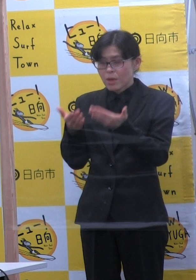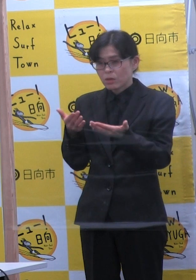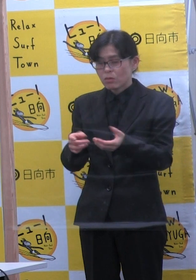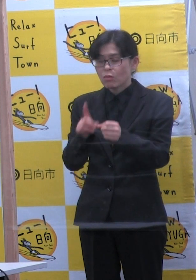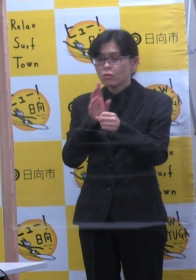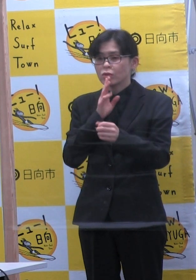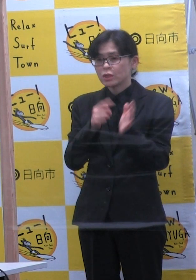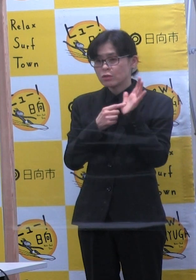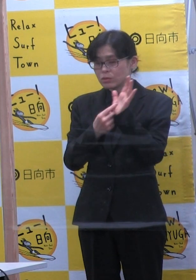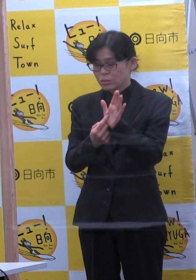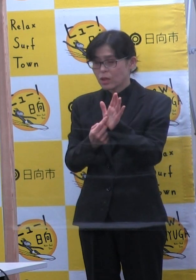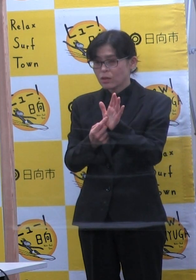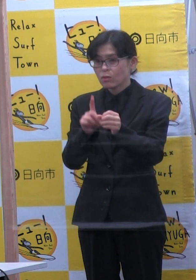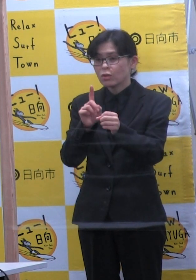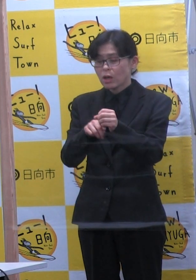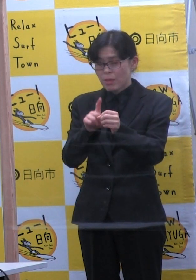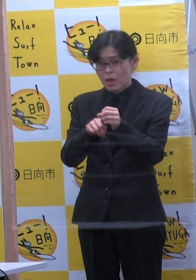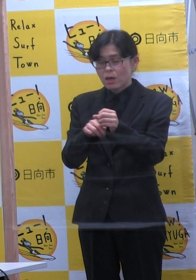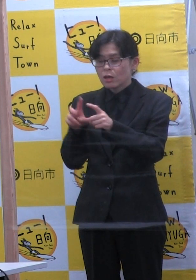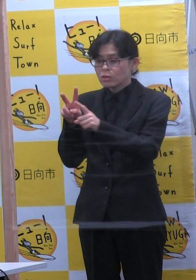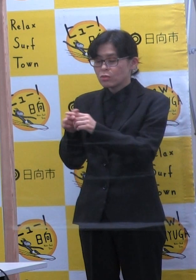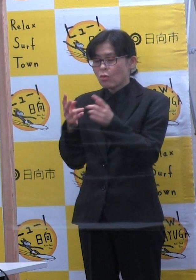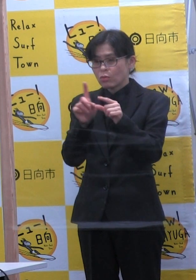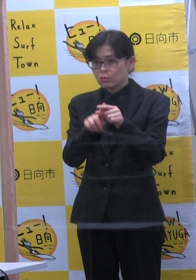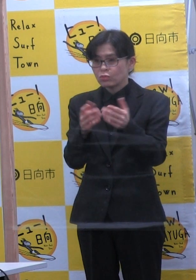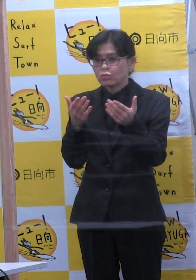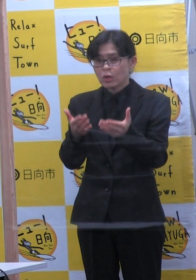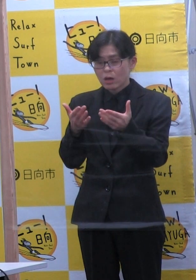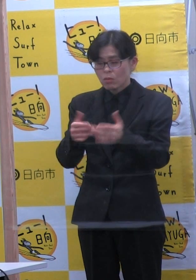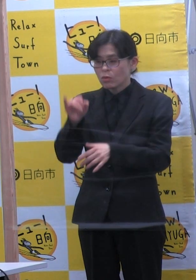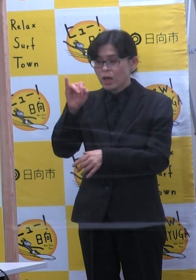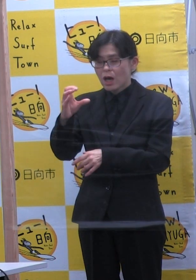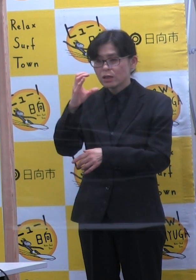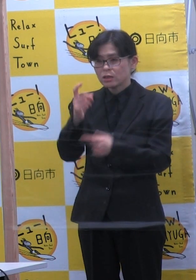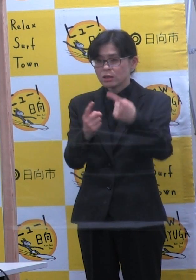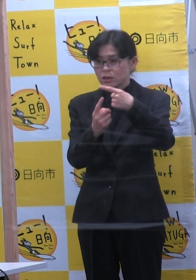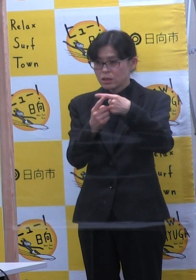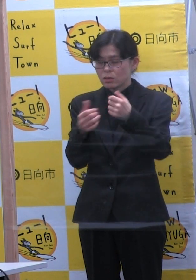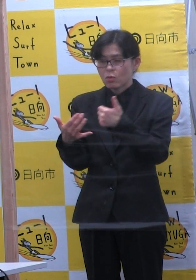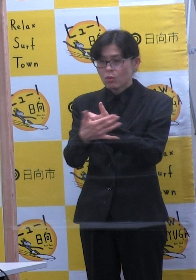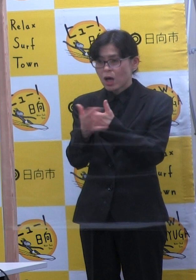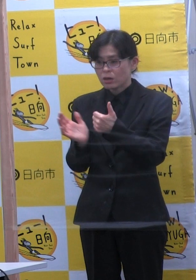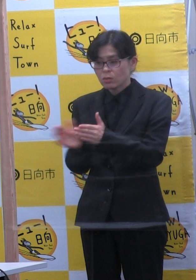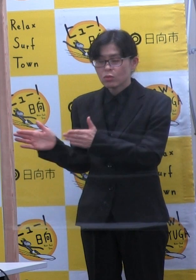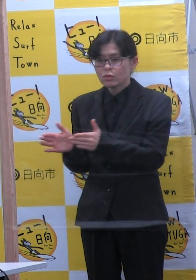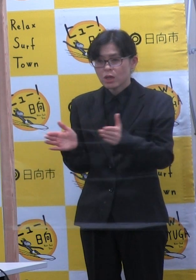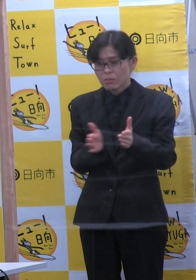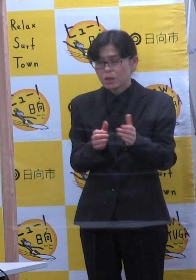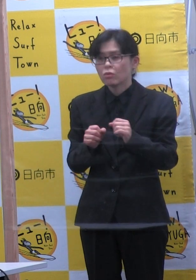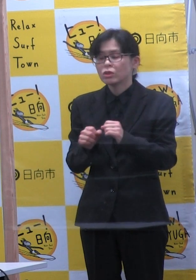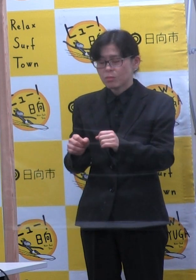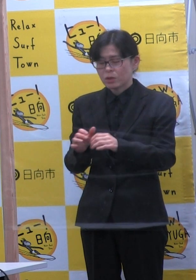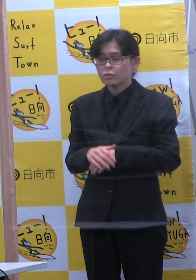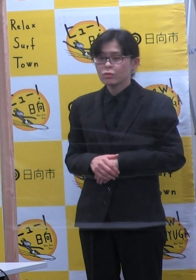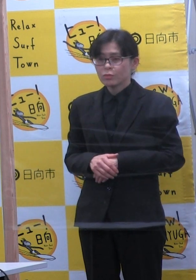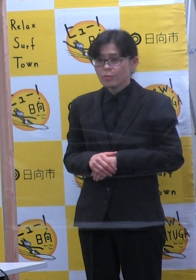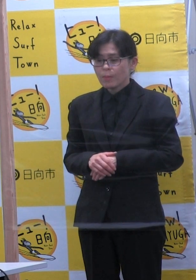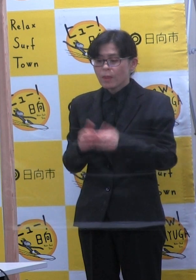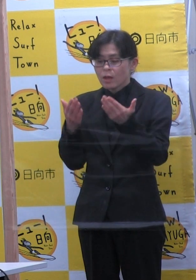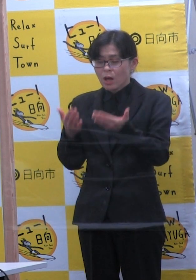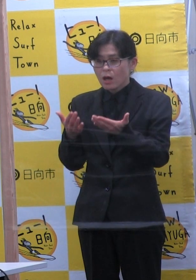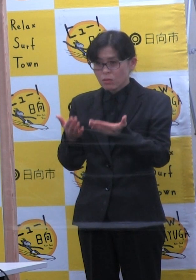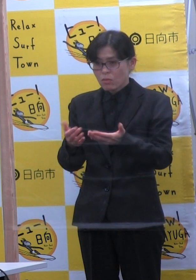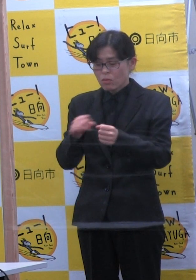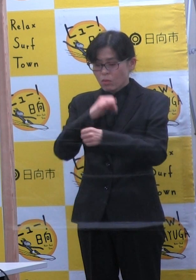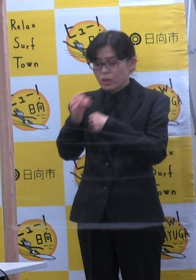校における ICT 環境の整備を推進します。校内ネットワーク環境等の